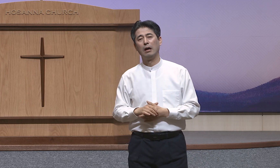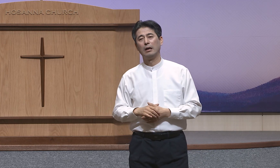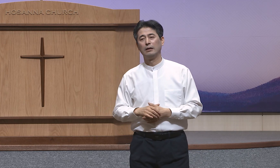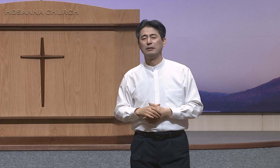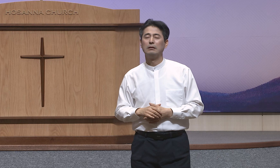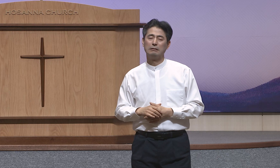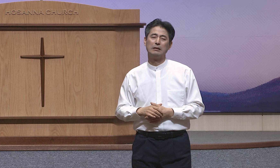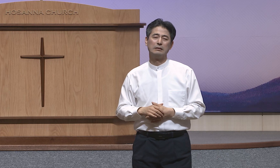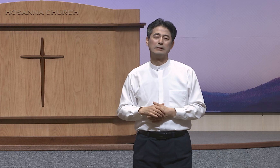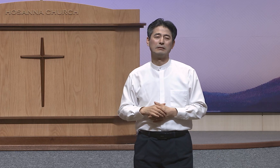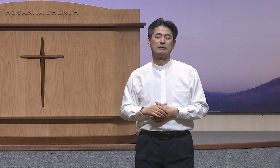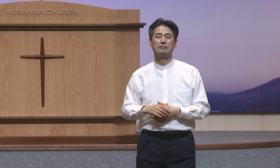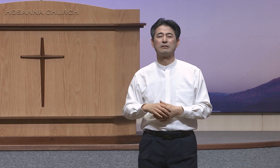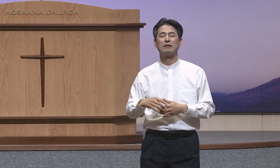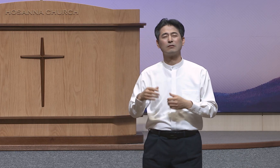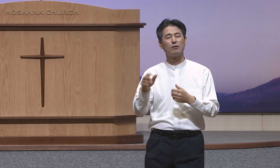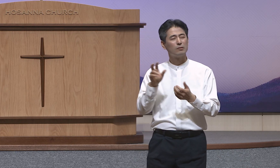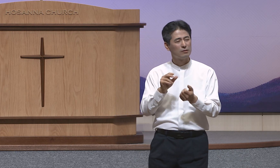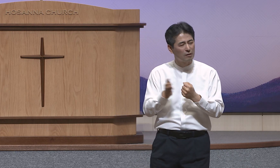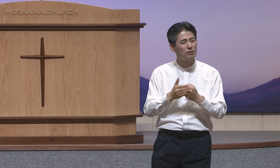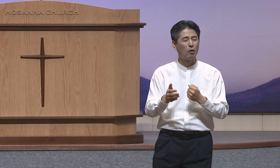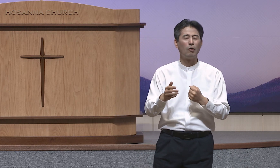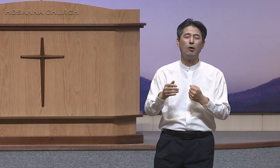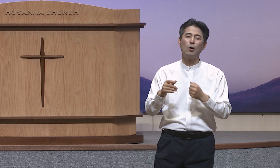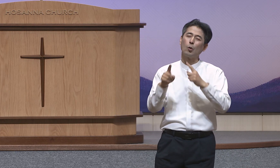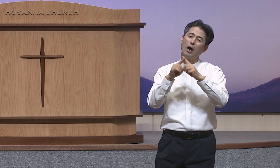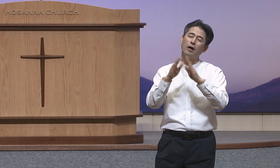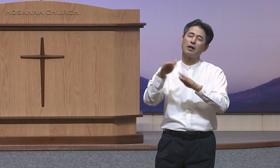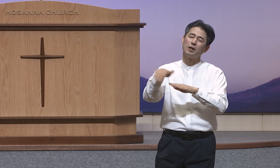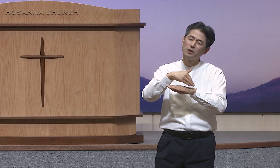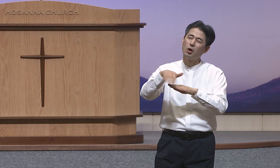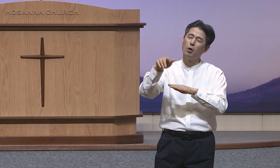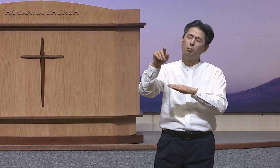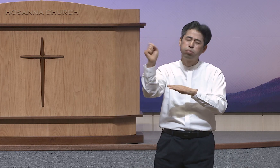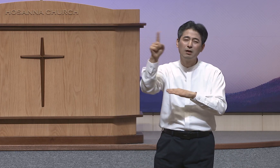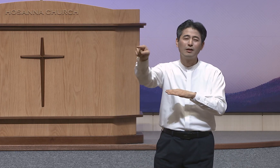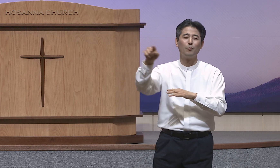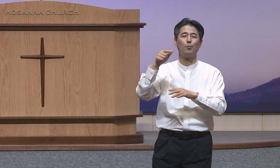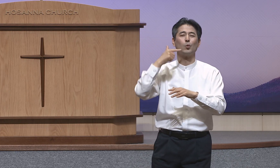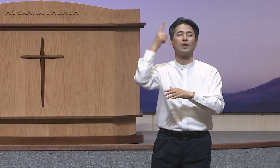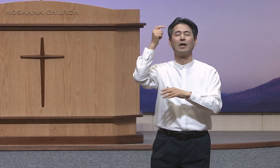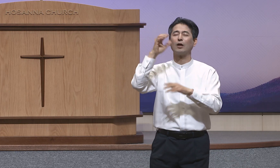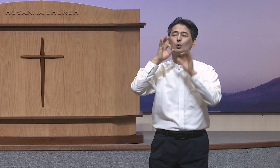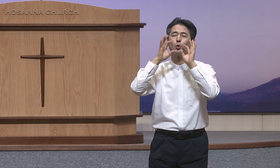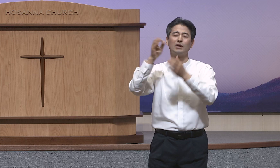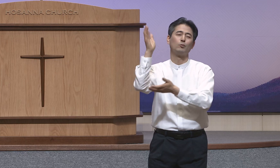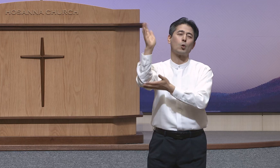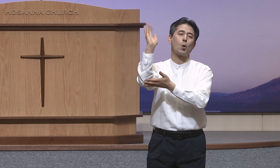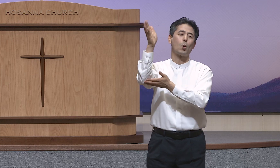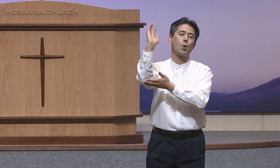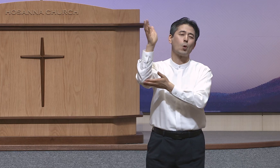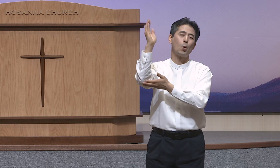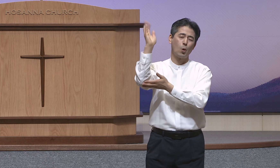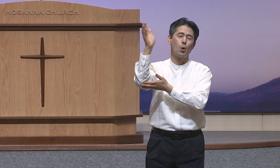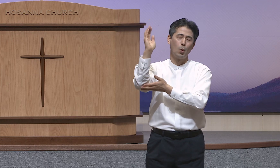너무 맛이 없으니까 아침을 매일 걸으면서 나중에는 약도 안 먹게 되었고 어느 날 이제 교회에 갔을